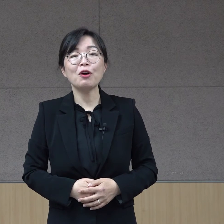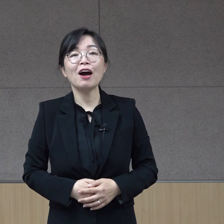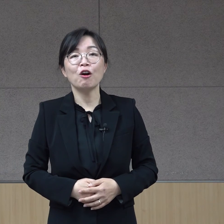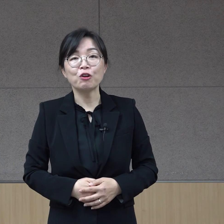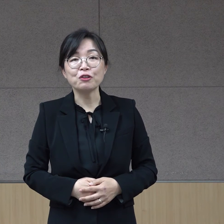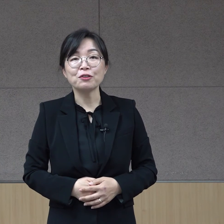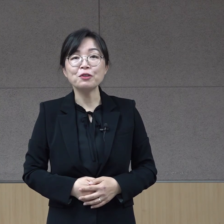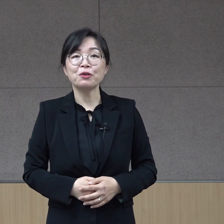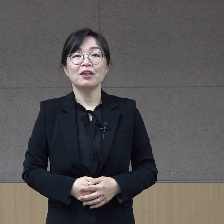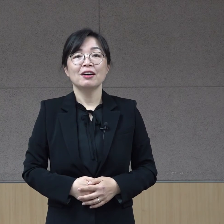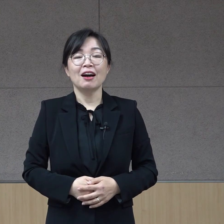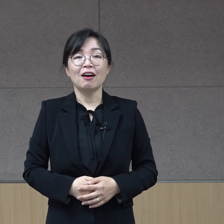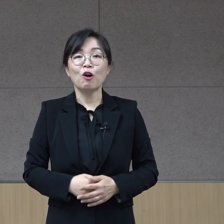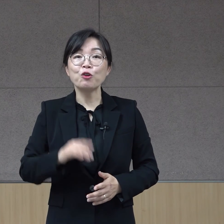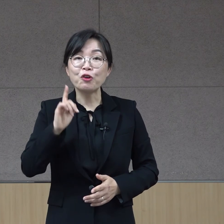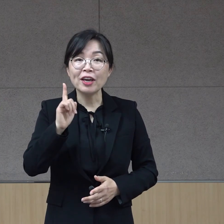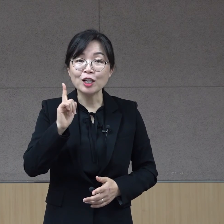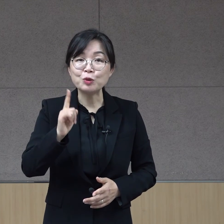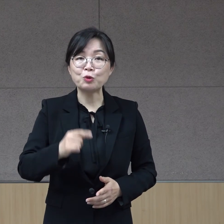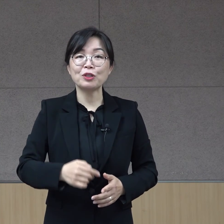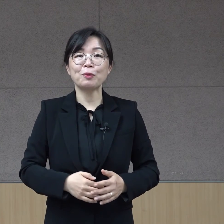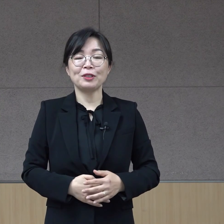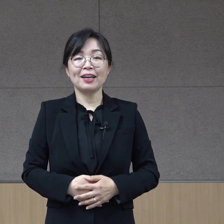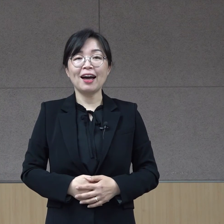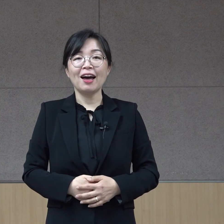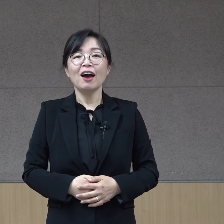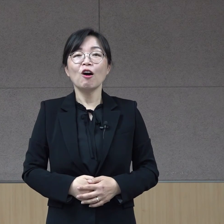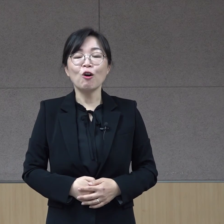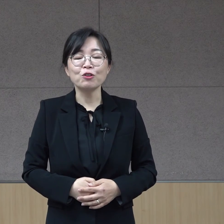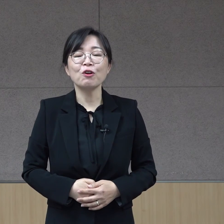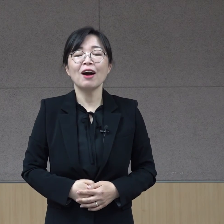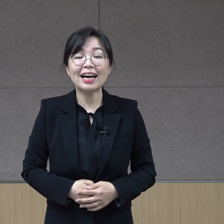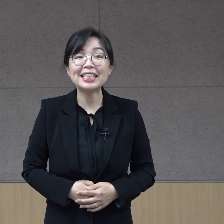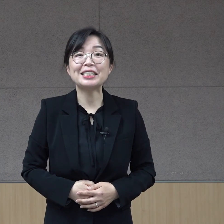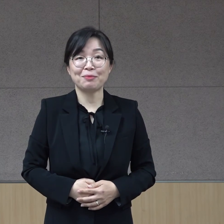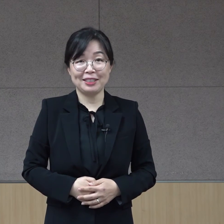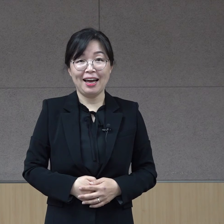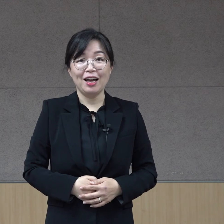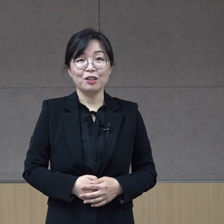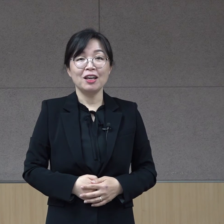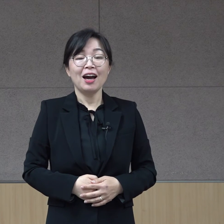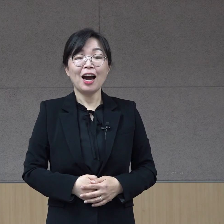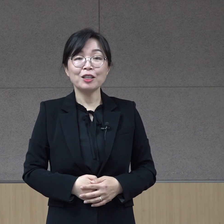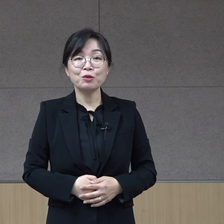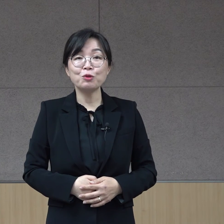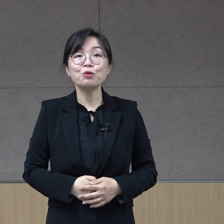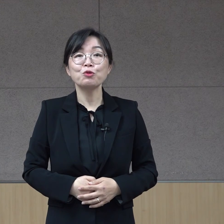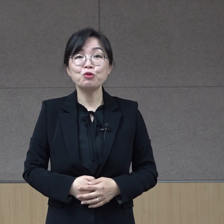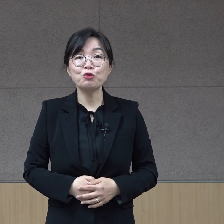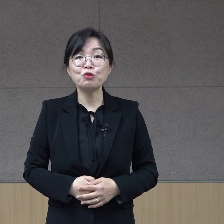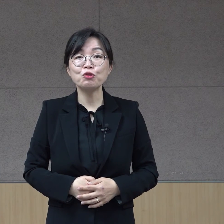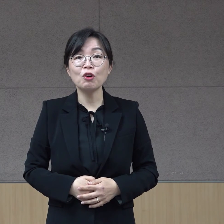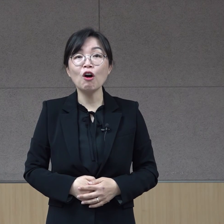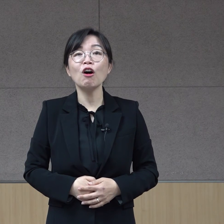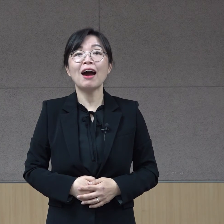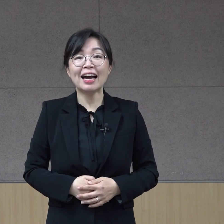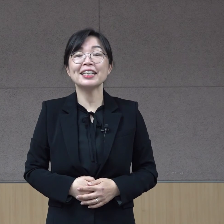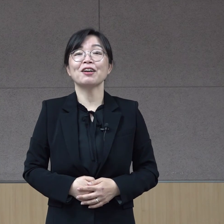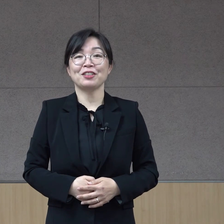수화 언어도 언어의 한 종류다 보니까 언어학이 있습니다. 한국 수어학이라고